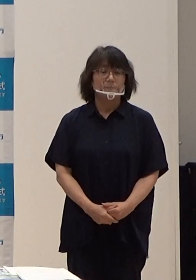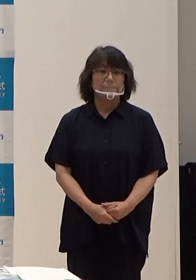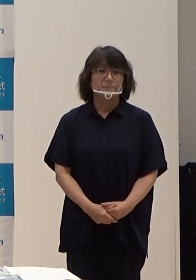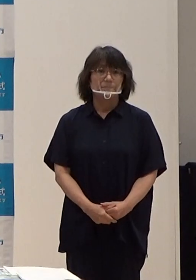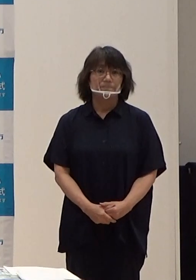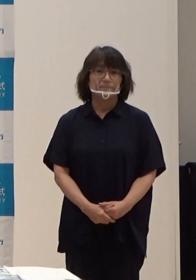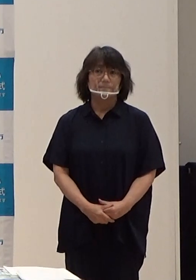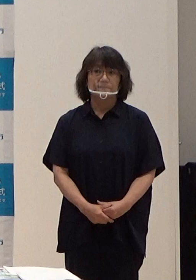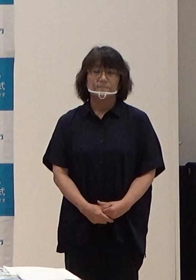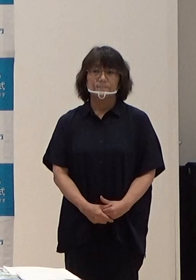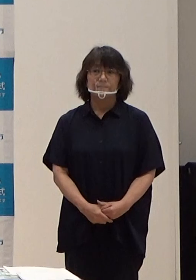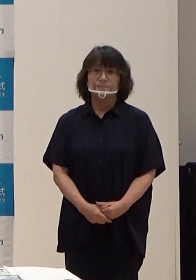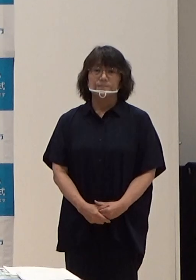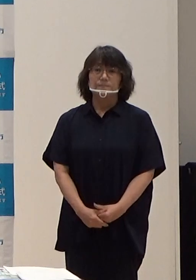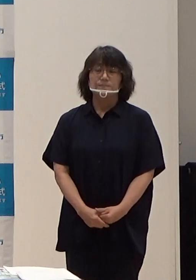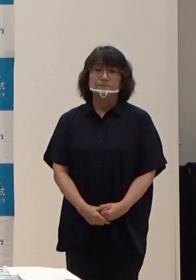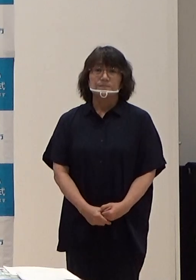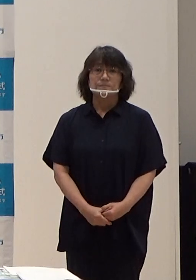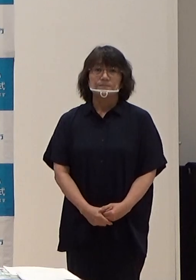その他ございますか。